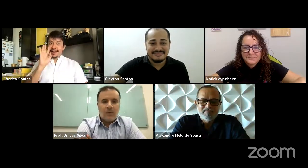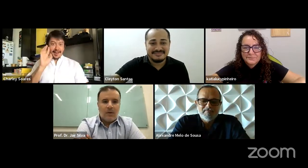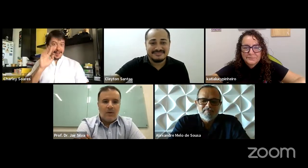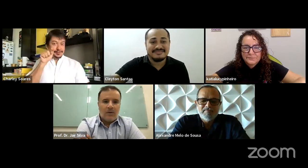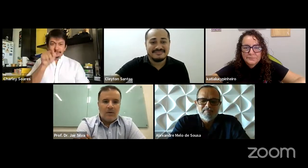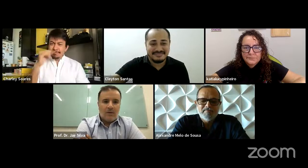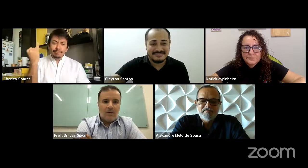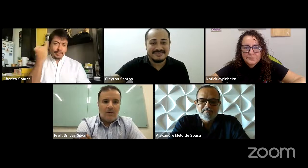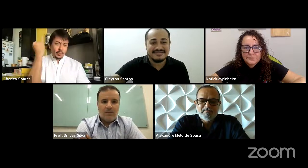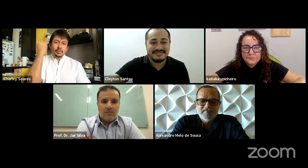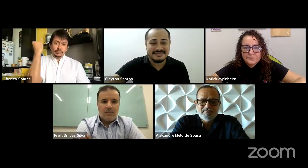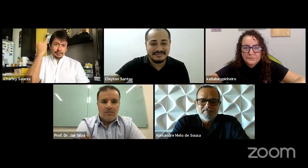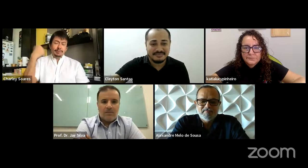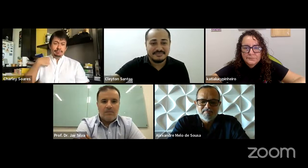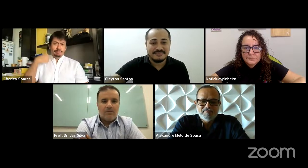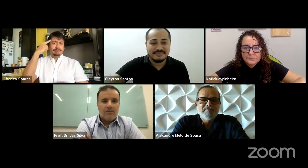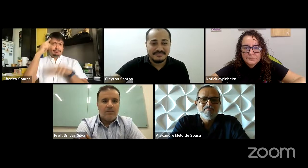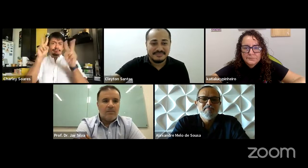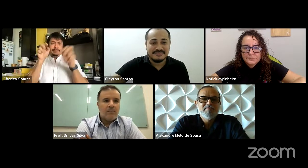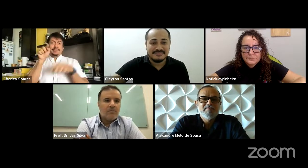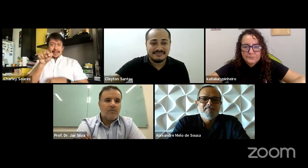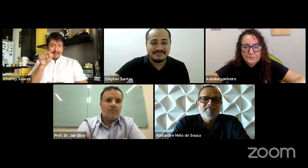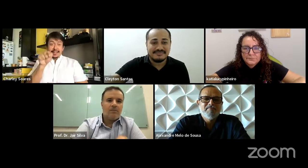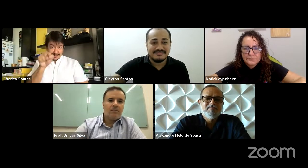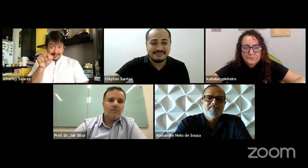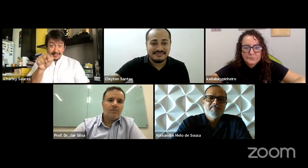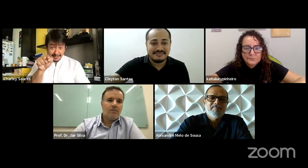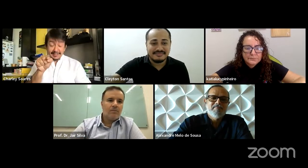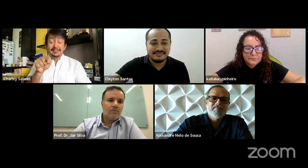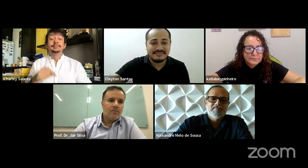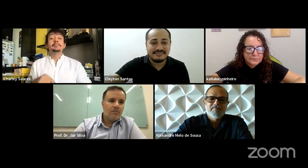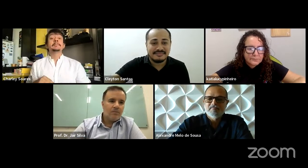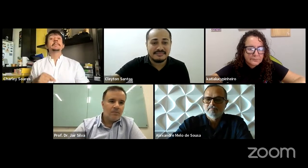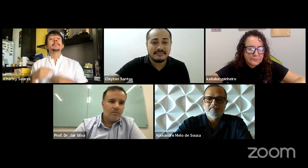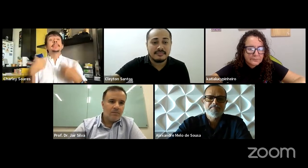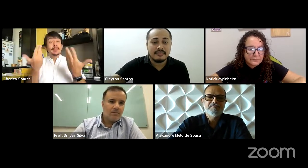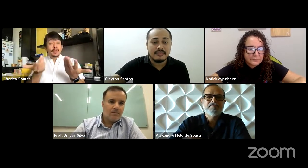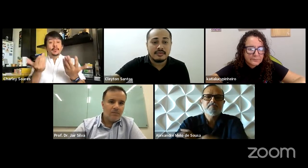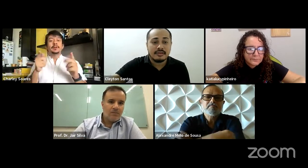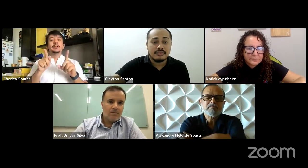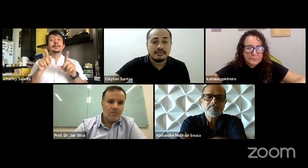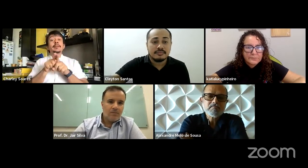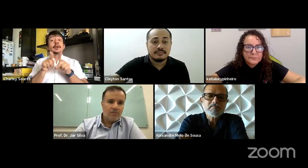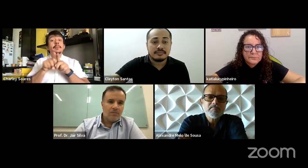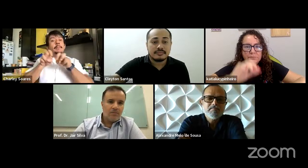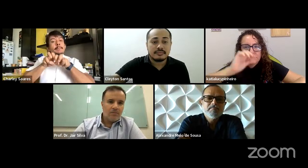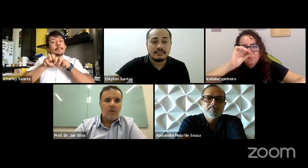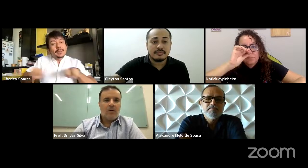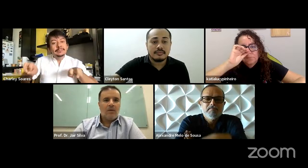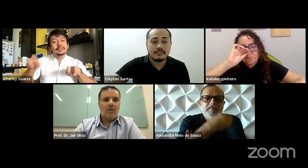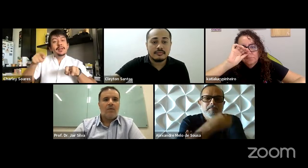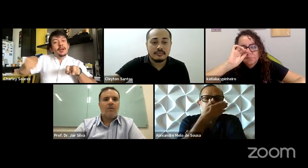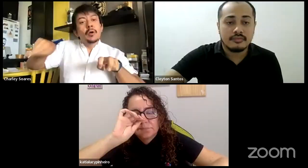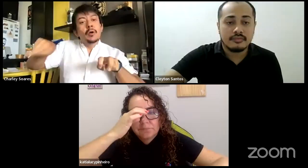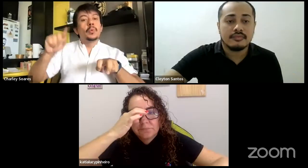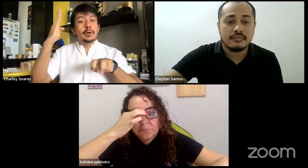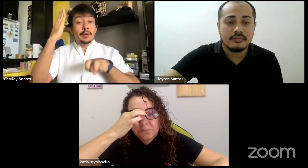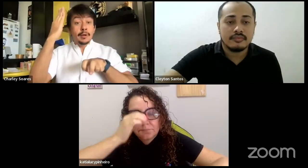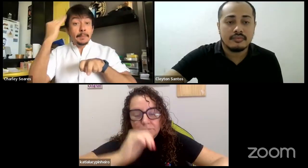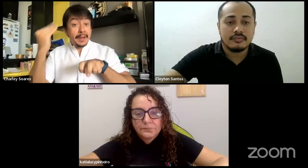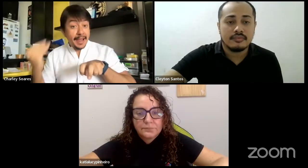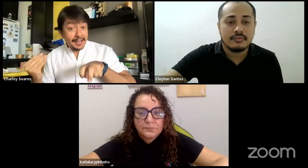interessante. Achei muito interessante e relevante o tema da sua pesquisa.